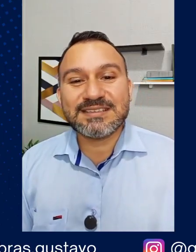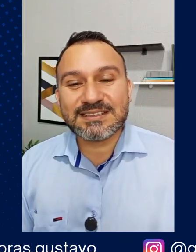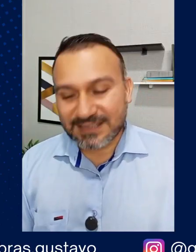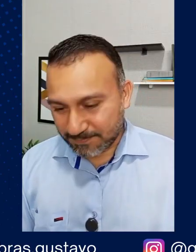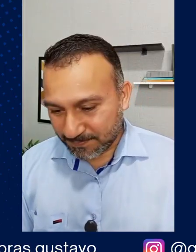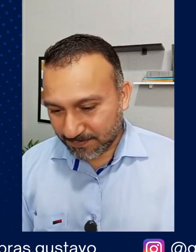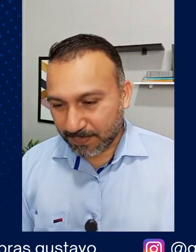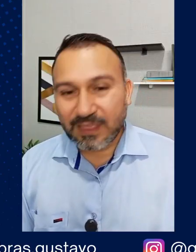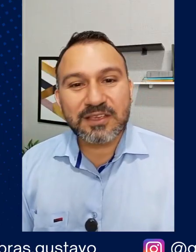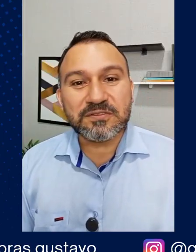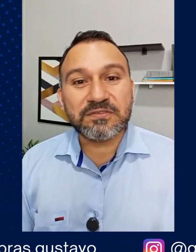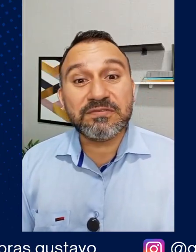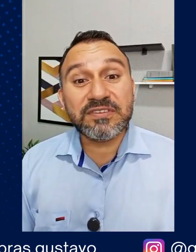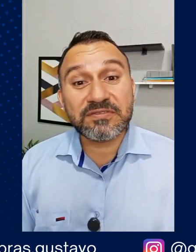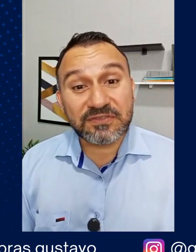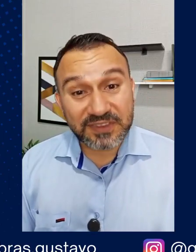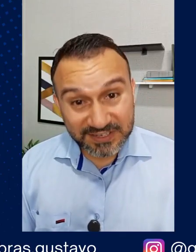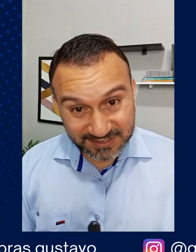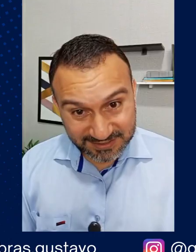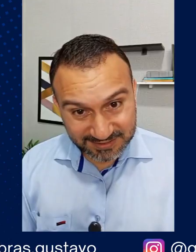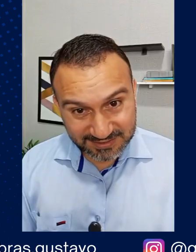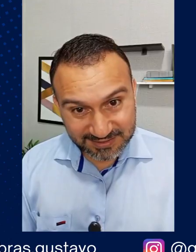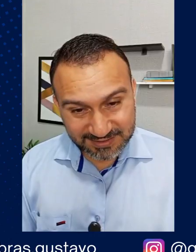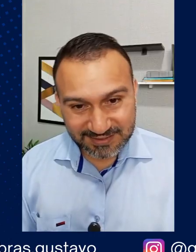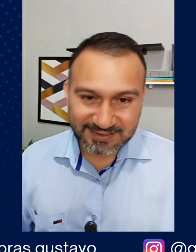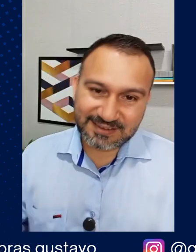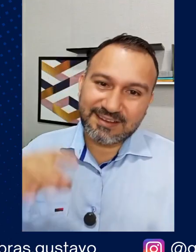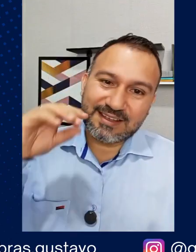Você precisa viver